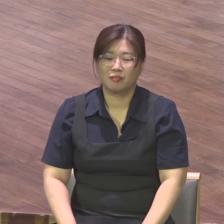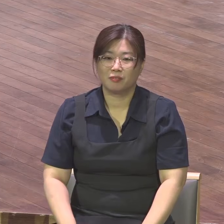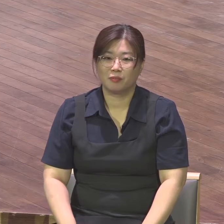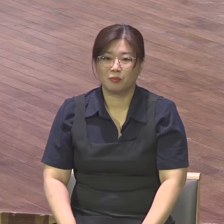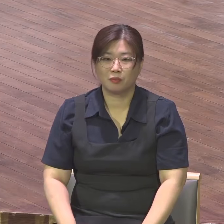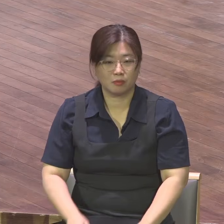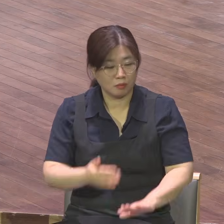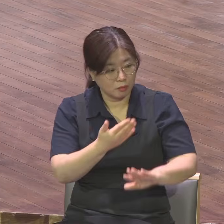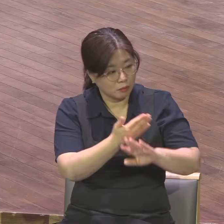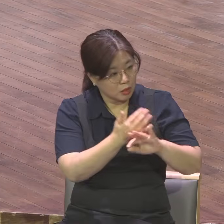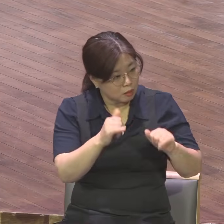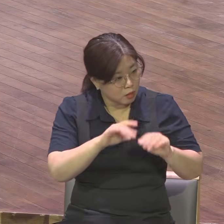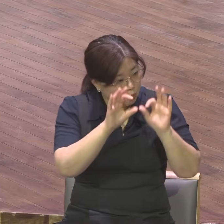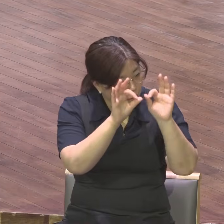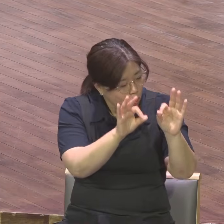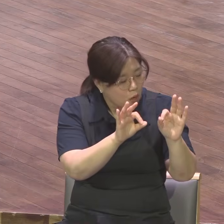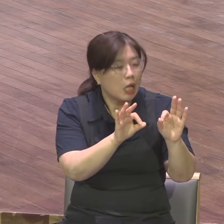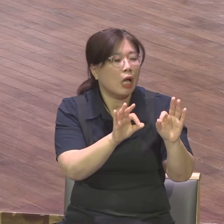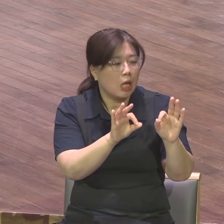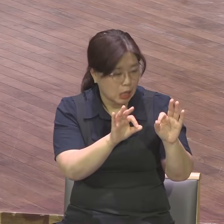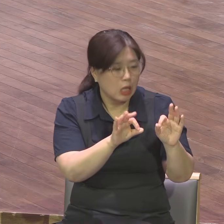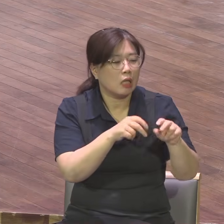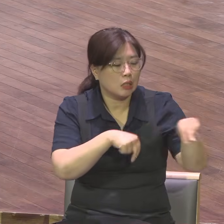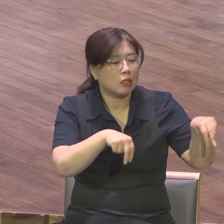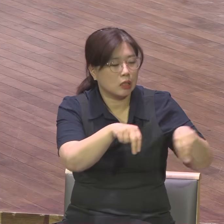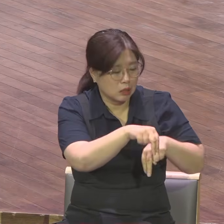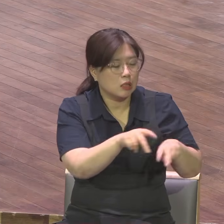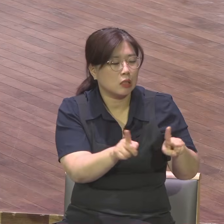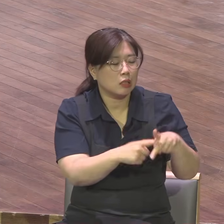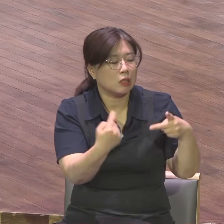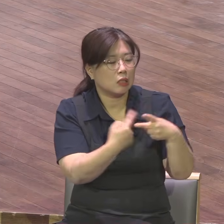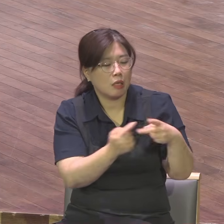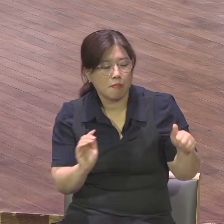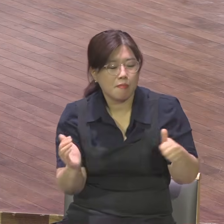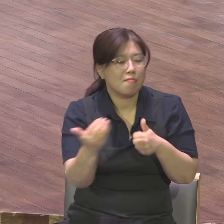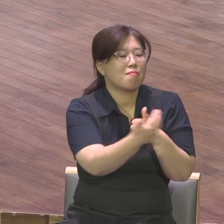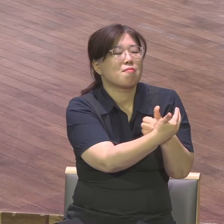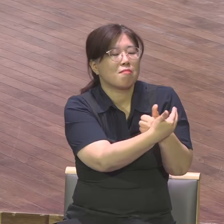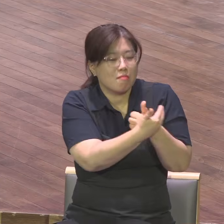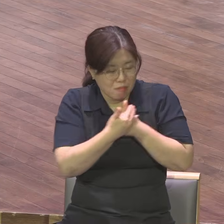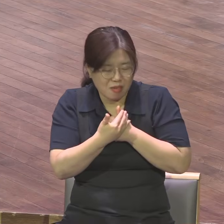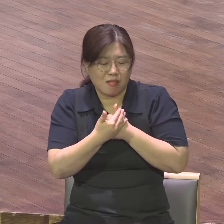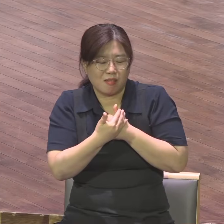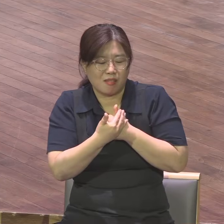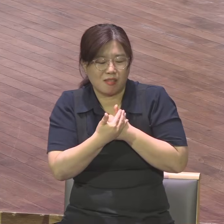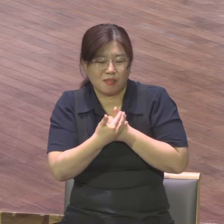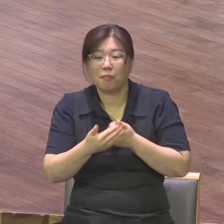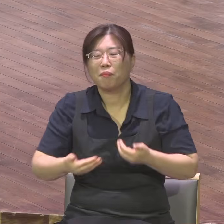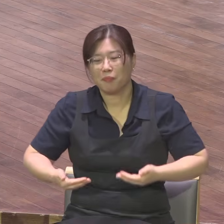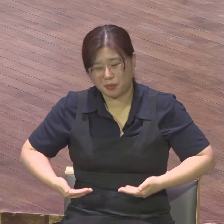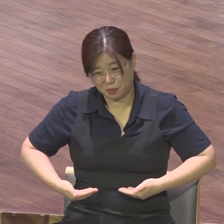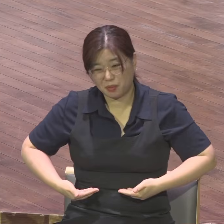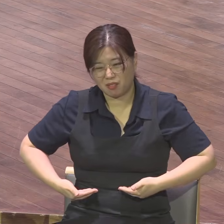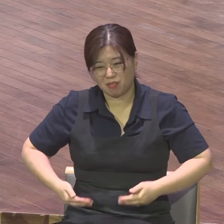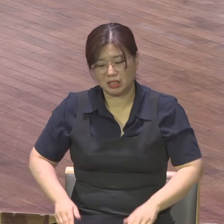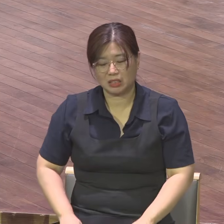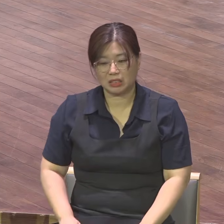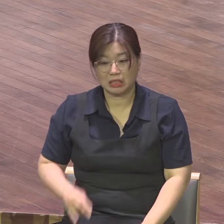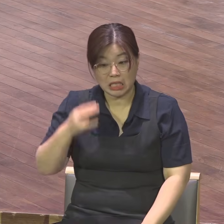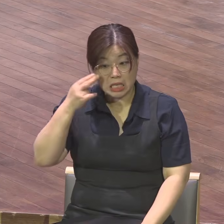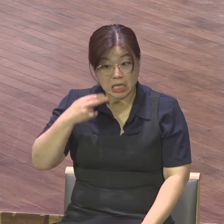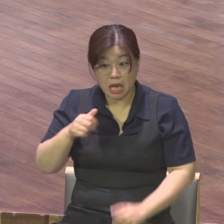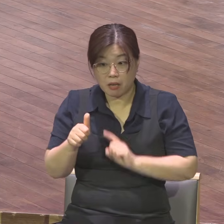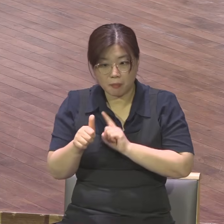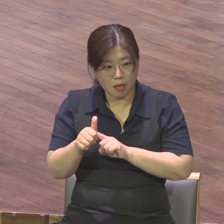상대방을 품을 수 있는 가슴이 있어야지. 영계 모든 성도들은 예레미야처럼 또 우리